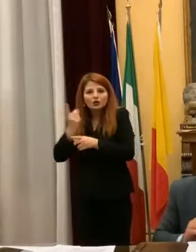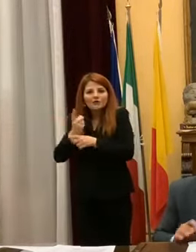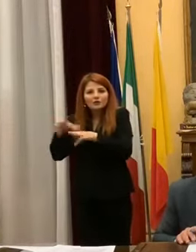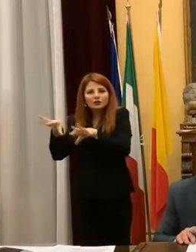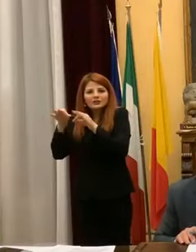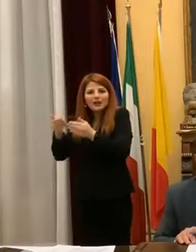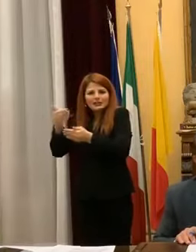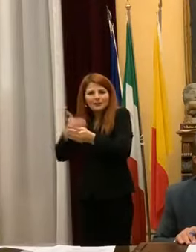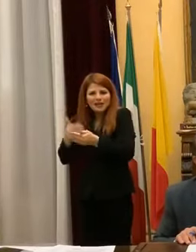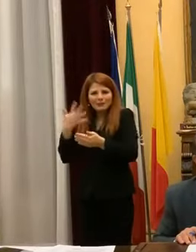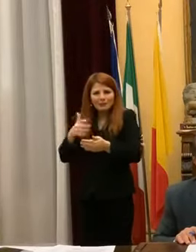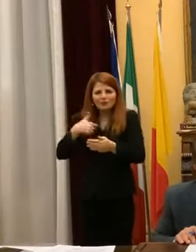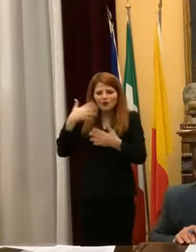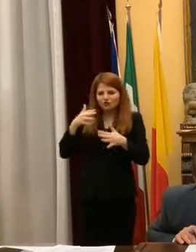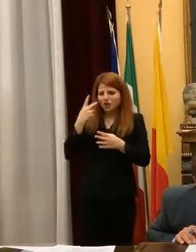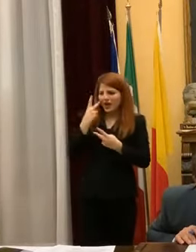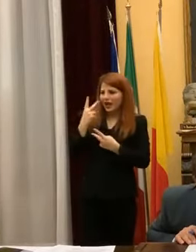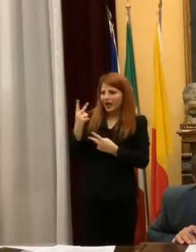questione